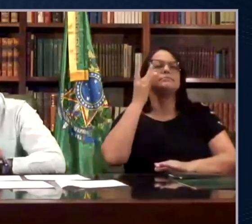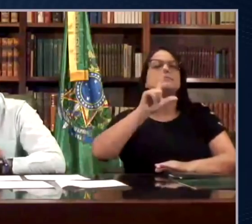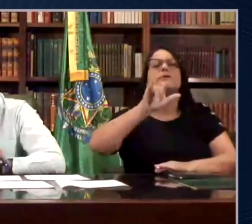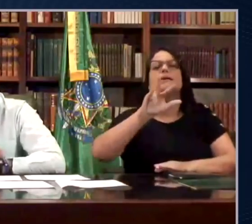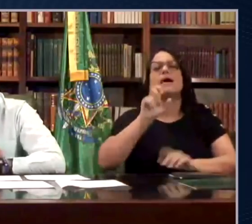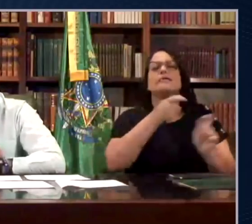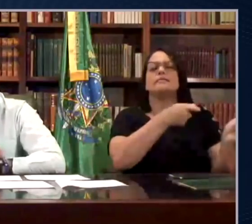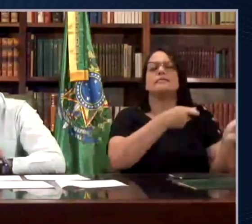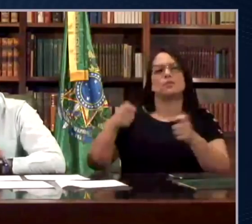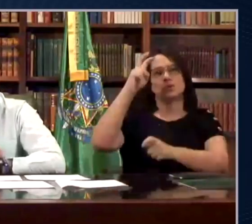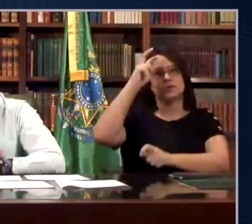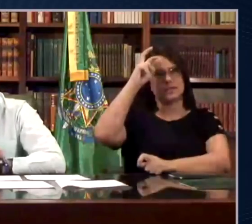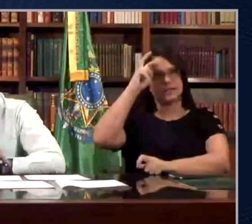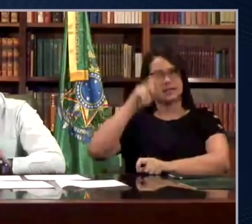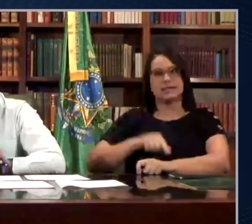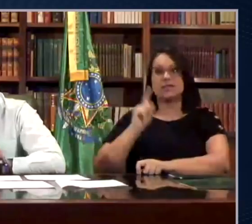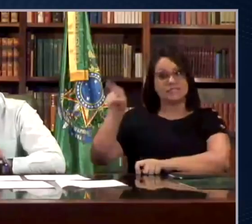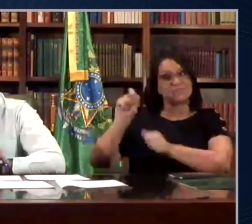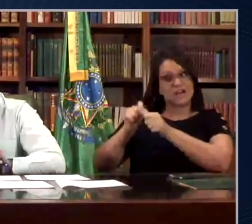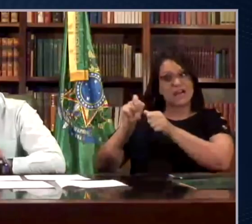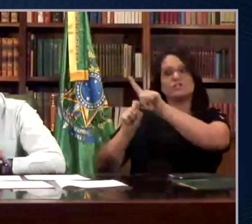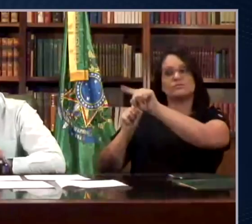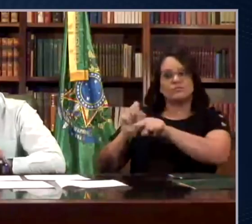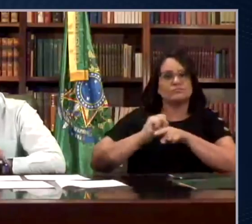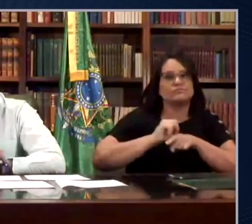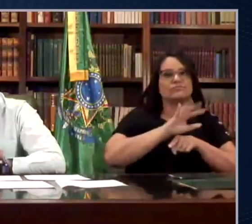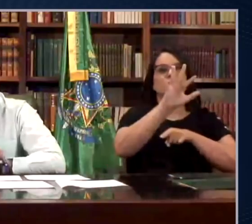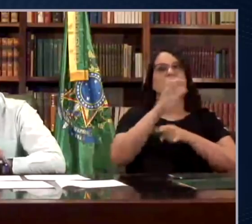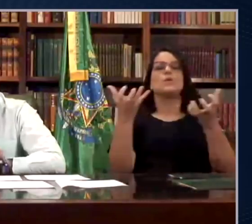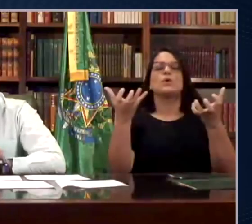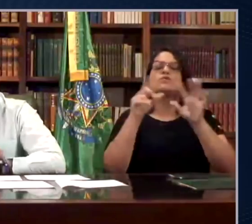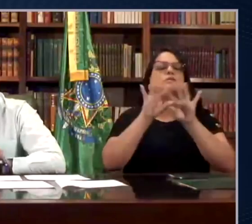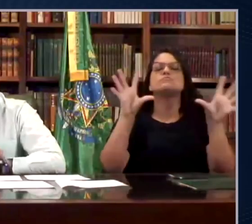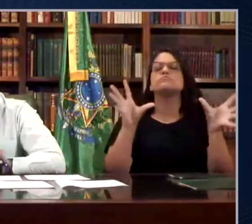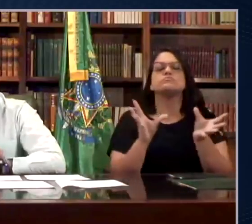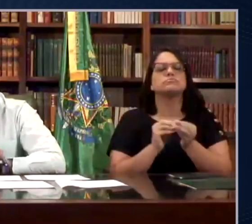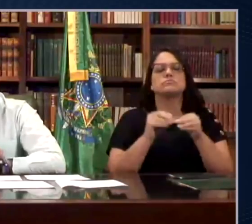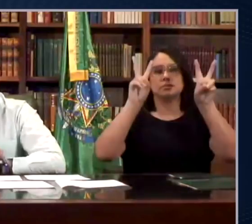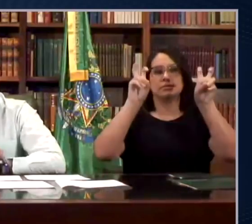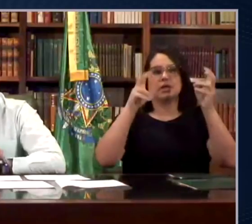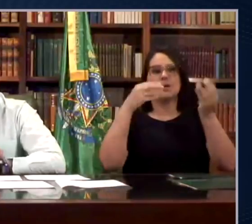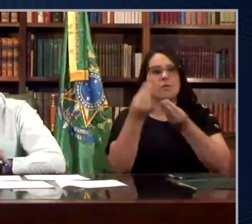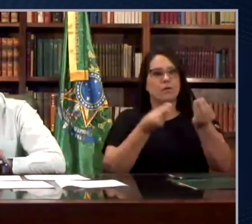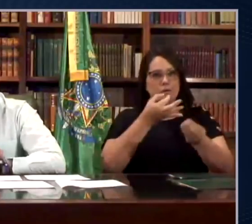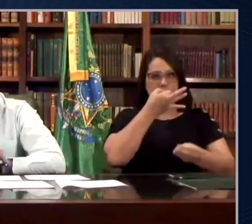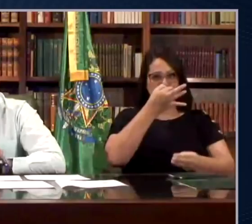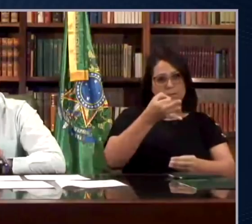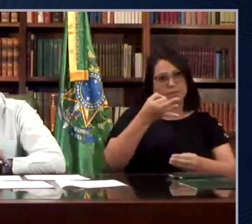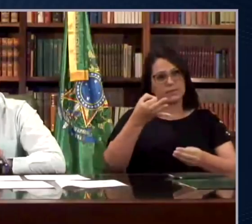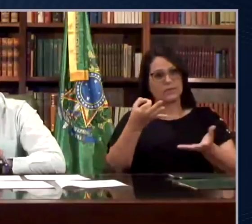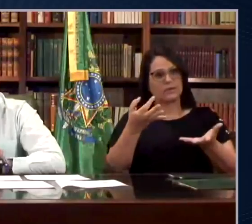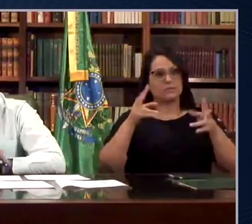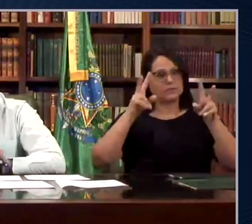a gente retransmite, queria que o senhor desse uma panorâmica resumida de como é que o senhor está vendo o